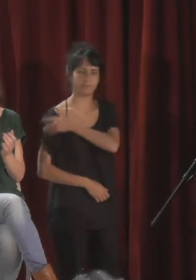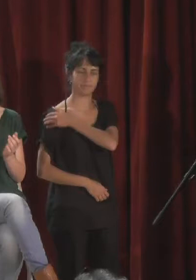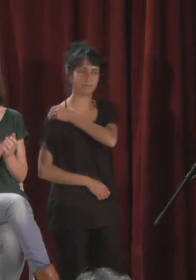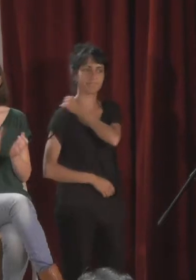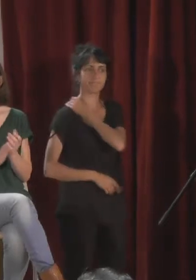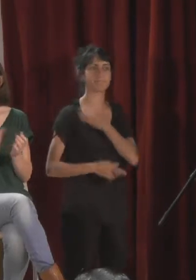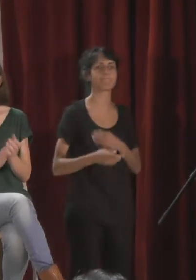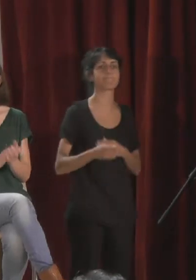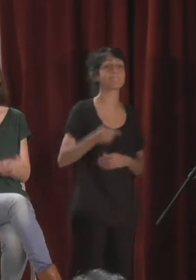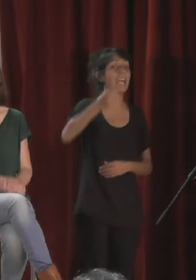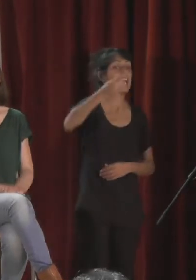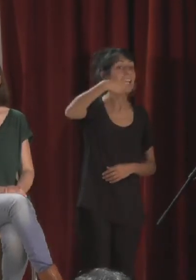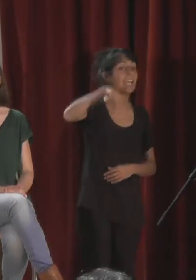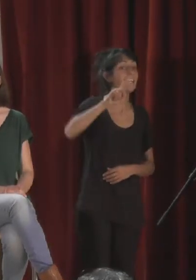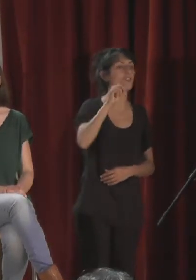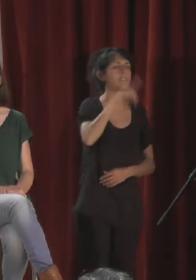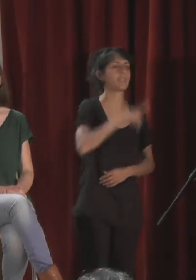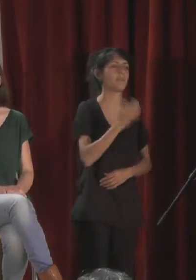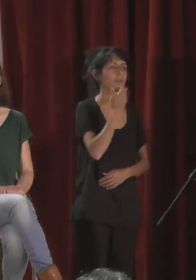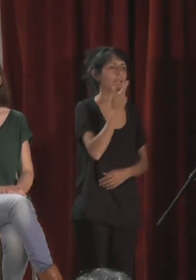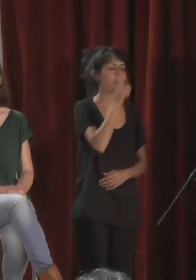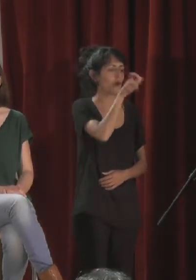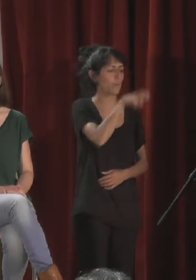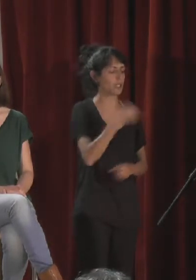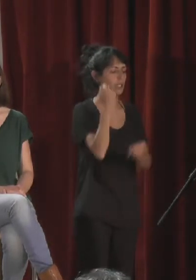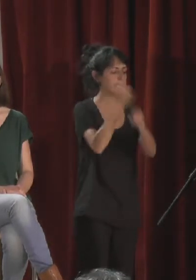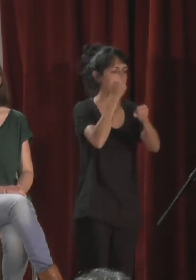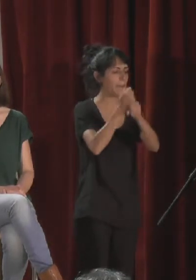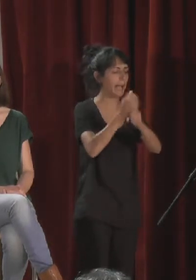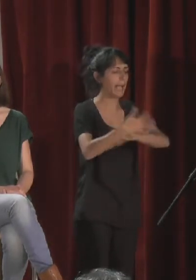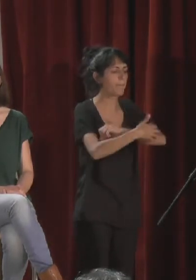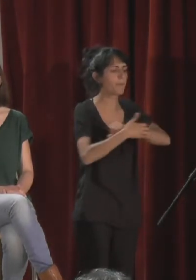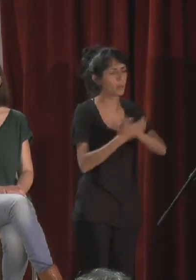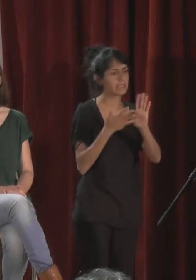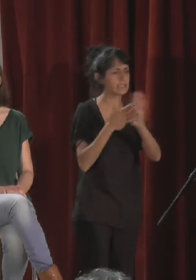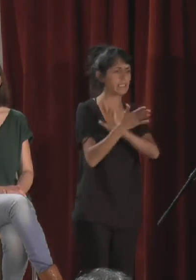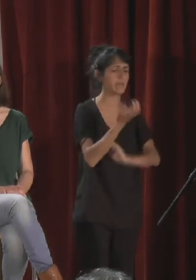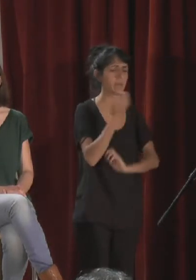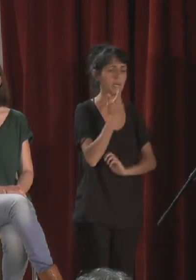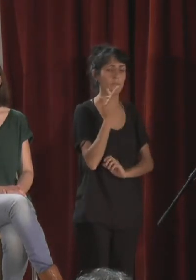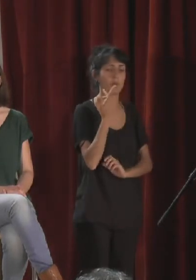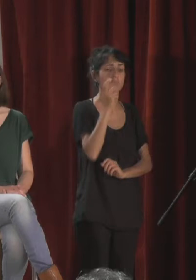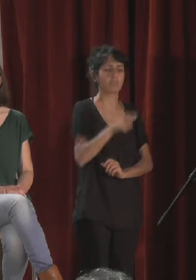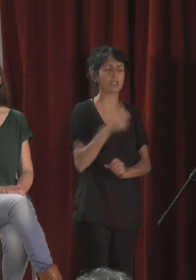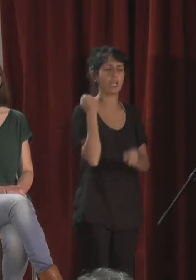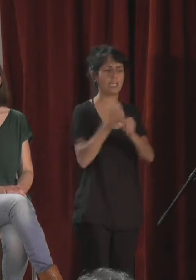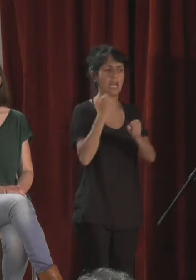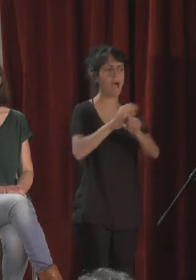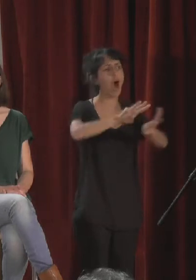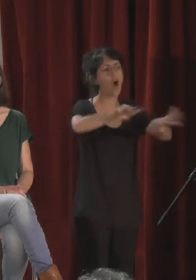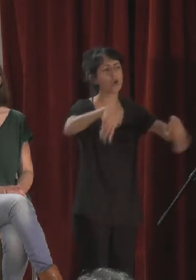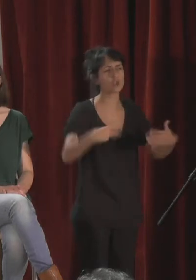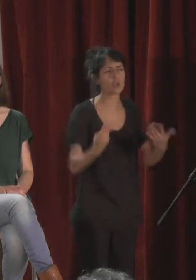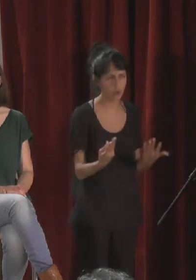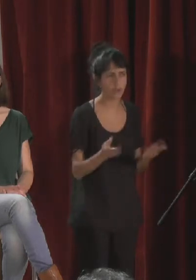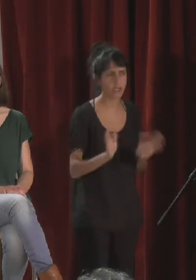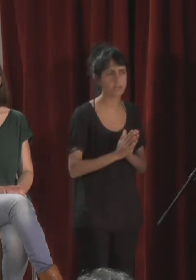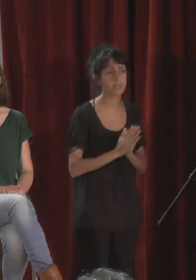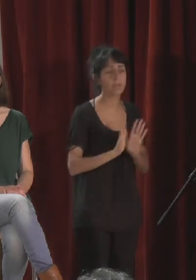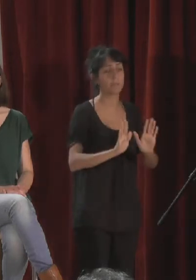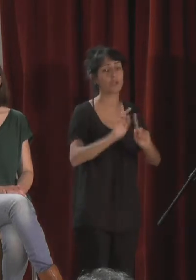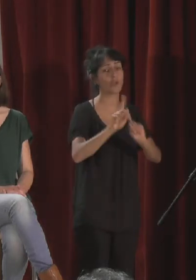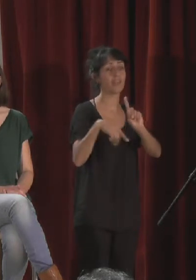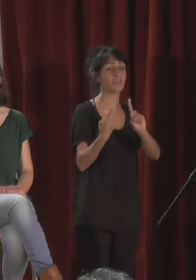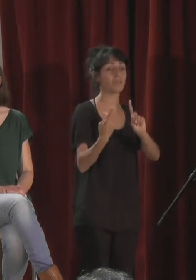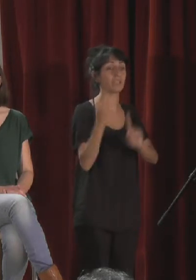Con eles naceu a figura do traballador pobre, que é unha persoa que traballa unha xornada completa, como mínimo 8 horas, e non é capaz de